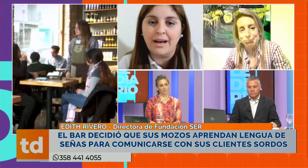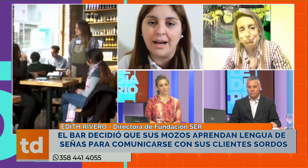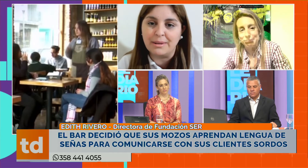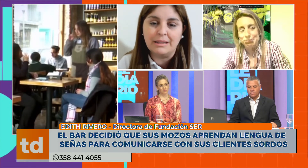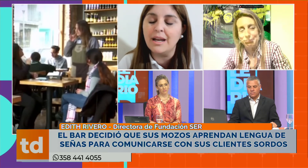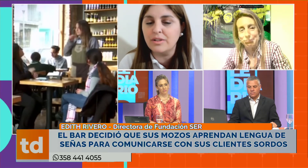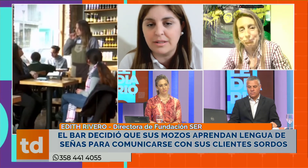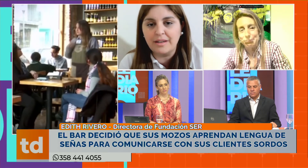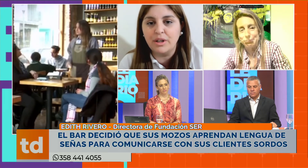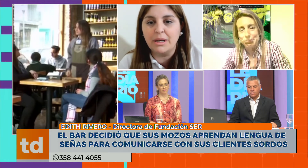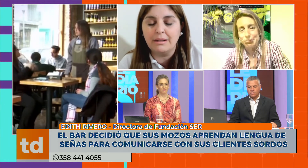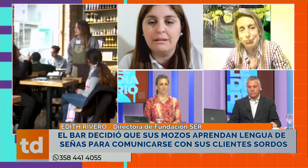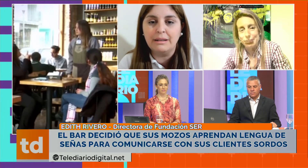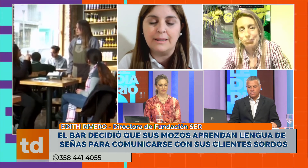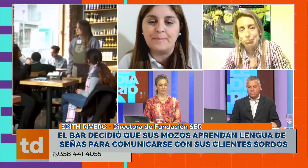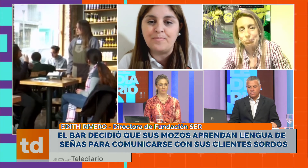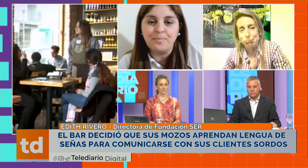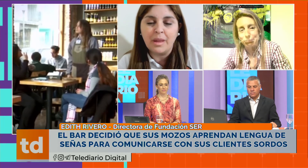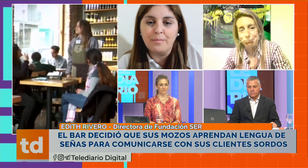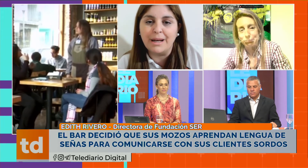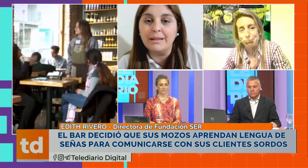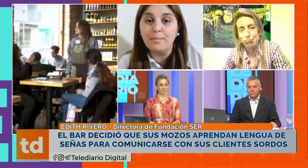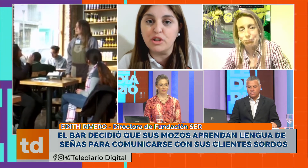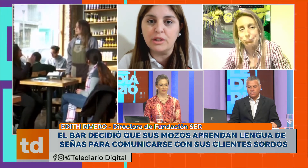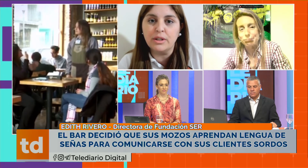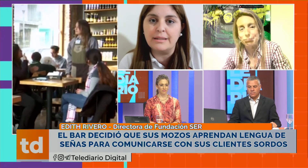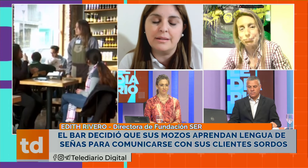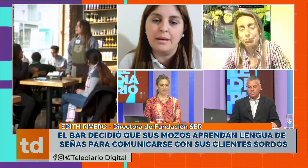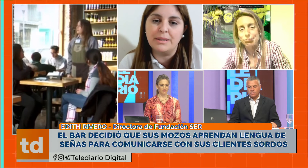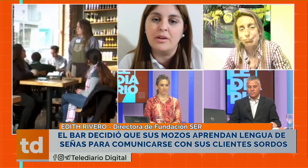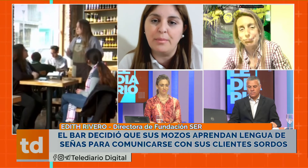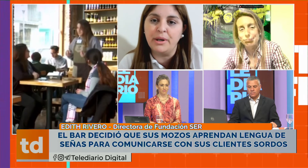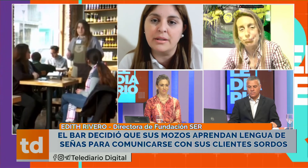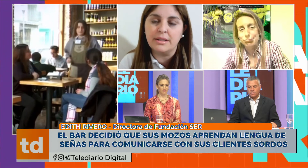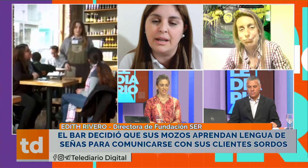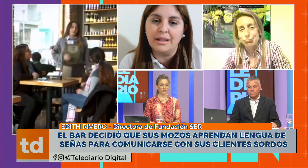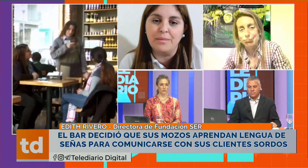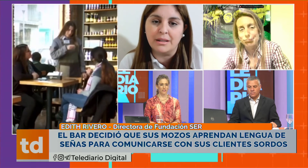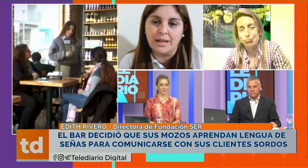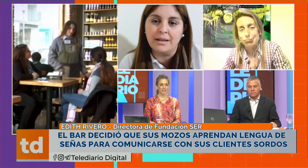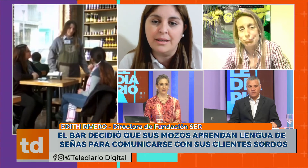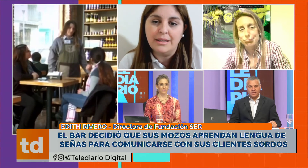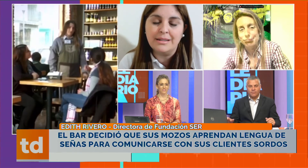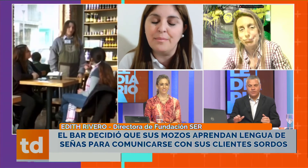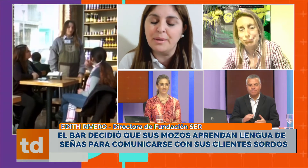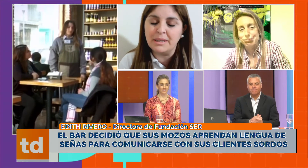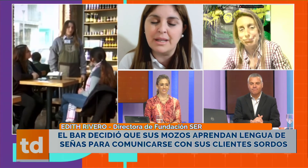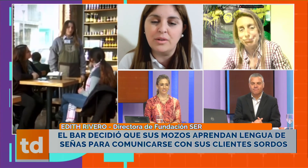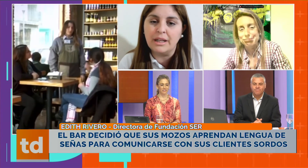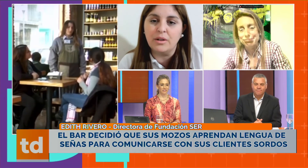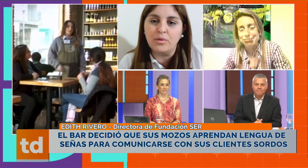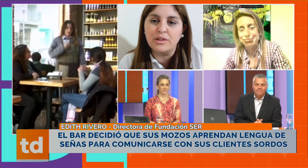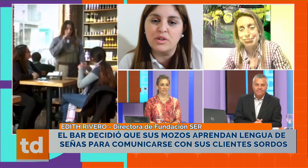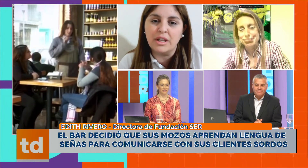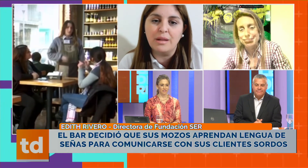capacitarlos. Así que fueron bastantes proyectos que empezaron a ponerse en marcha. Siempre pensando en